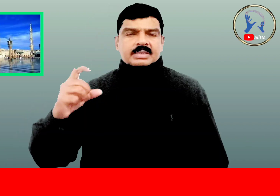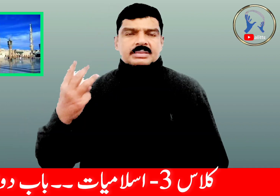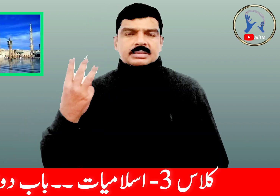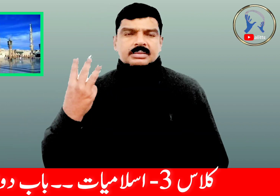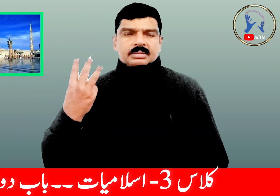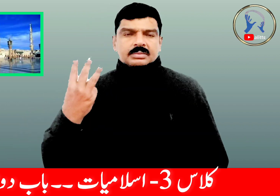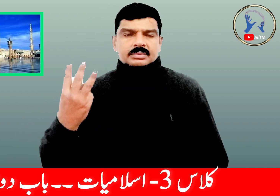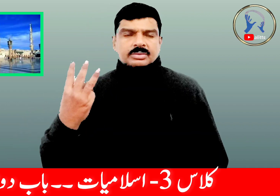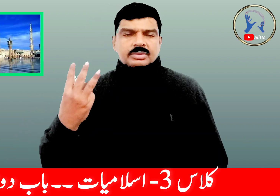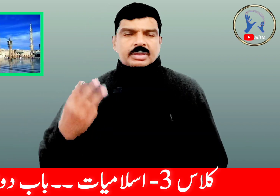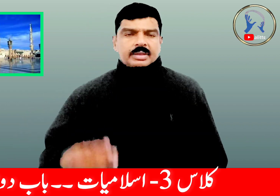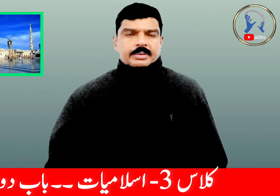کلاس 3